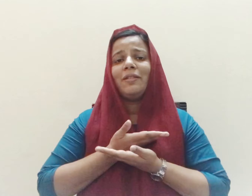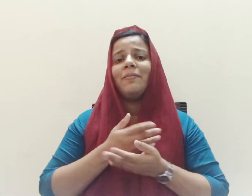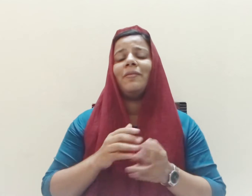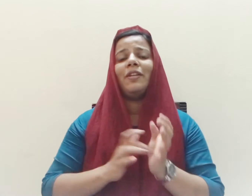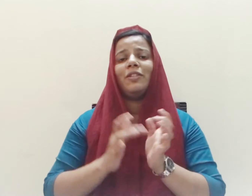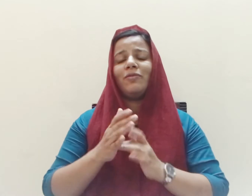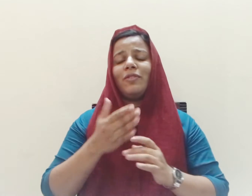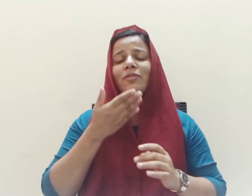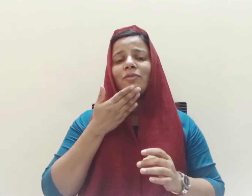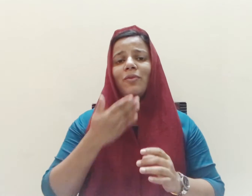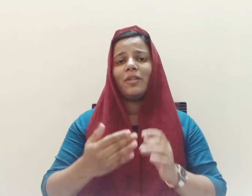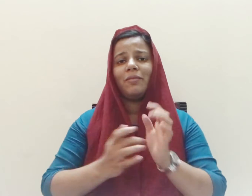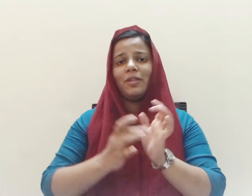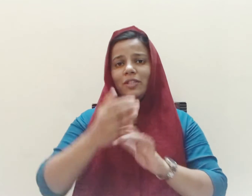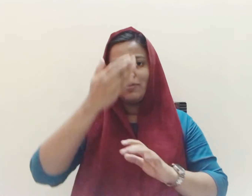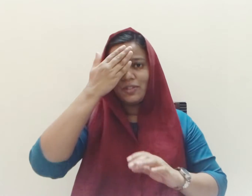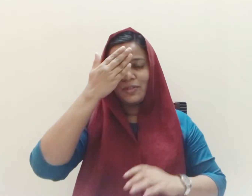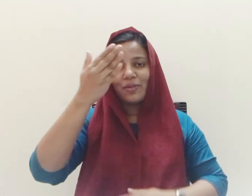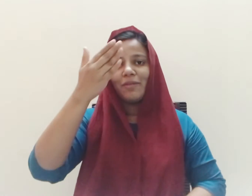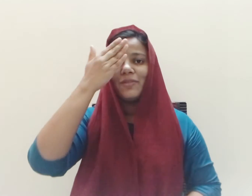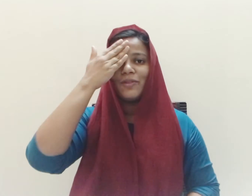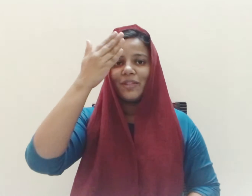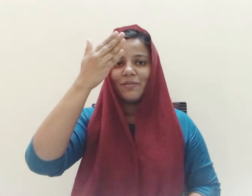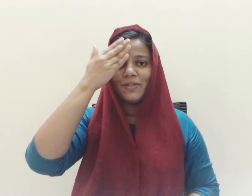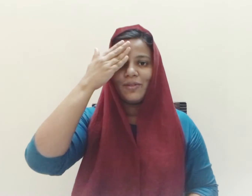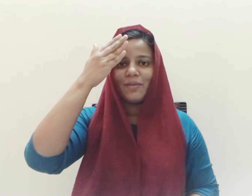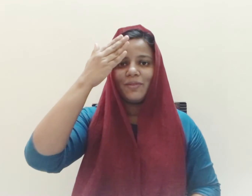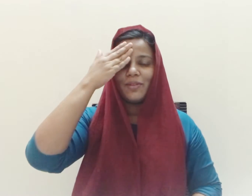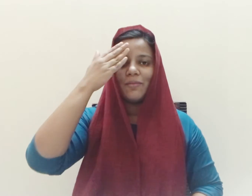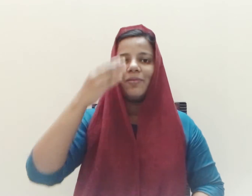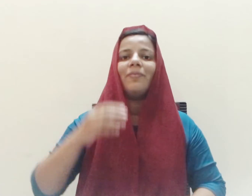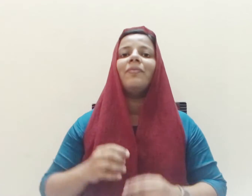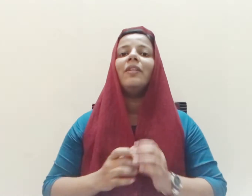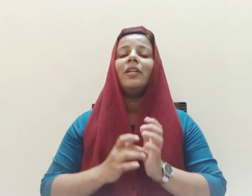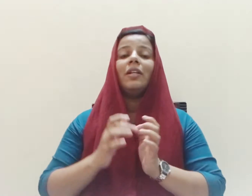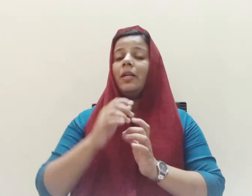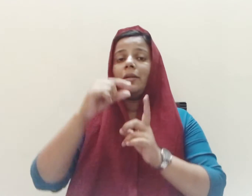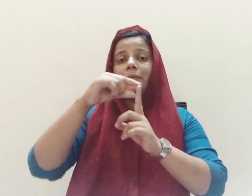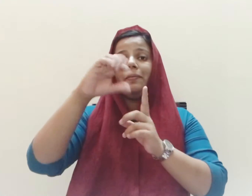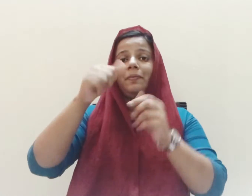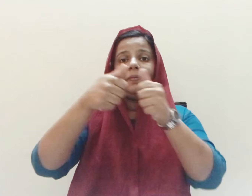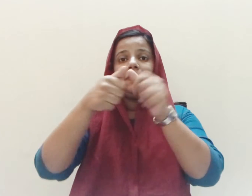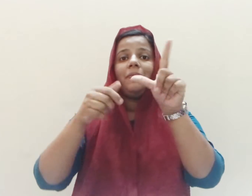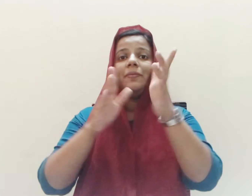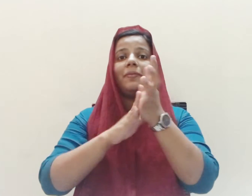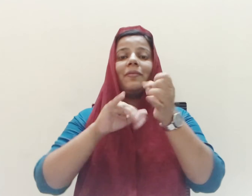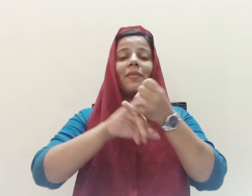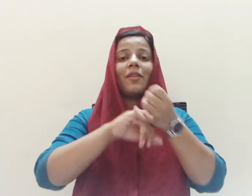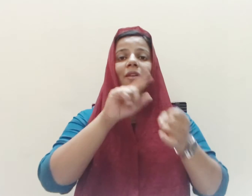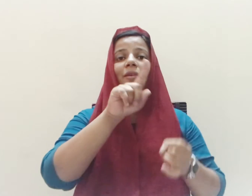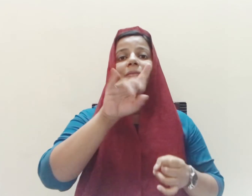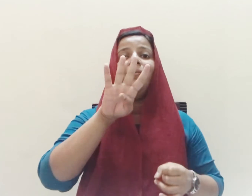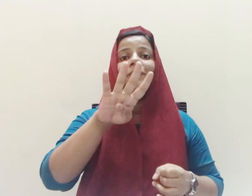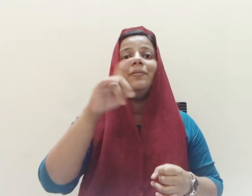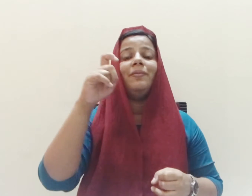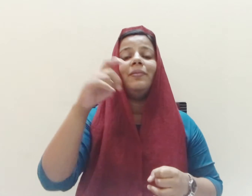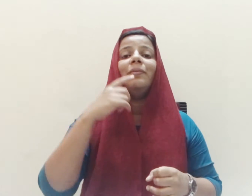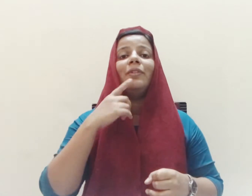നന്ദിയോടെ സ്തോത്രം, നന്ദിയോടെ സ്തോത്രം, നന്ദിയോടെ സ്തോത്രം, നന്ദിയോടെ സ്തോത്രം. ഹല്ലേലൂയ. ആമേൻ. സങ്കീർത്തനക്കാരൻ 147-ാം സങ്കീർത്തനത്തിൽ ഇങ്ങനെ പറയുന്നു,